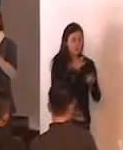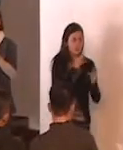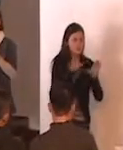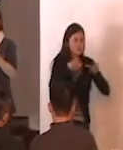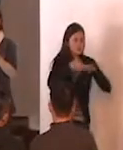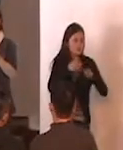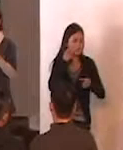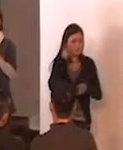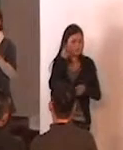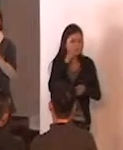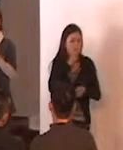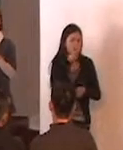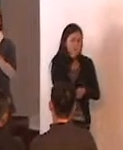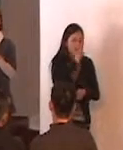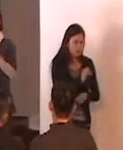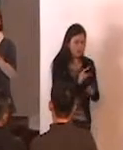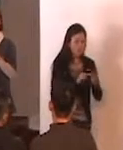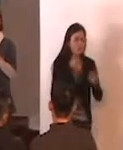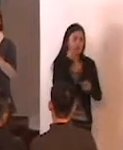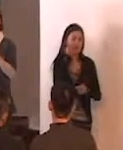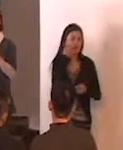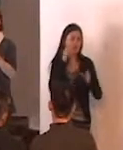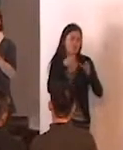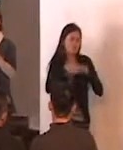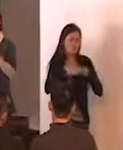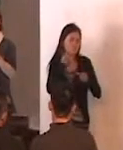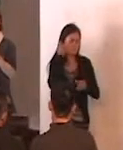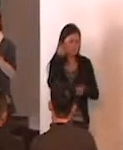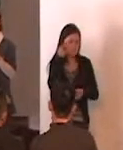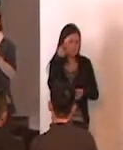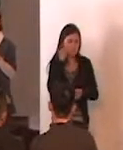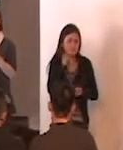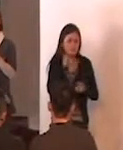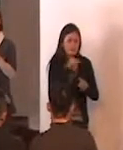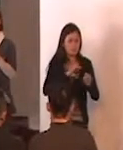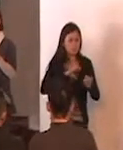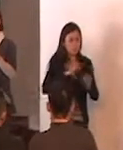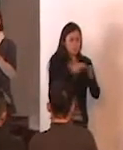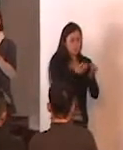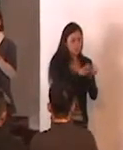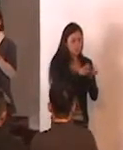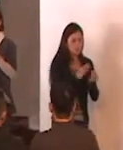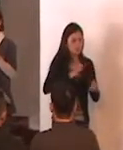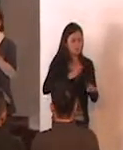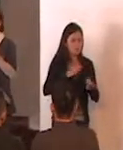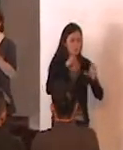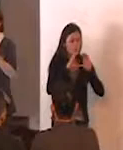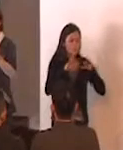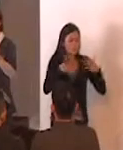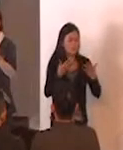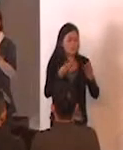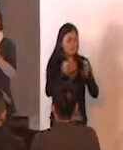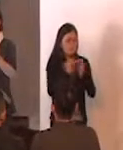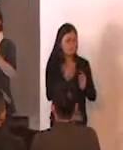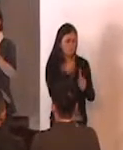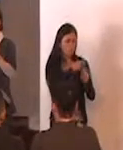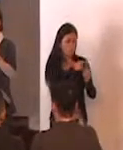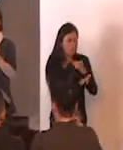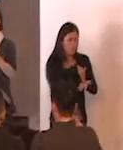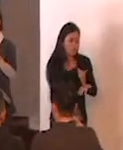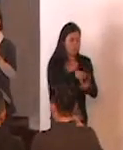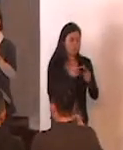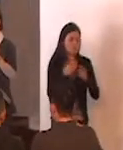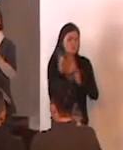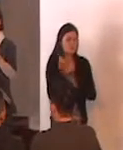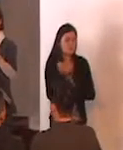Tenemos unas características biológicas que hacen que en su comunicación existan unas fortalezas y